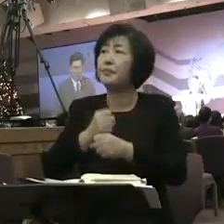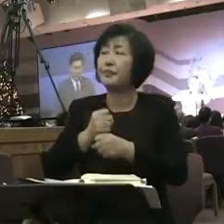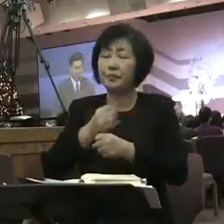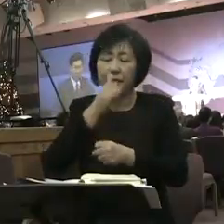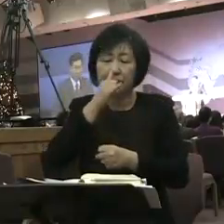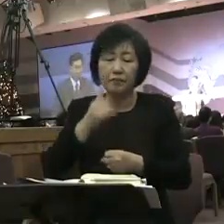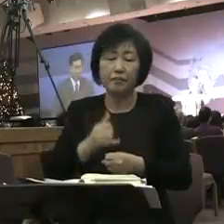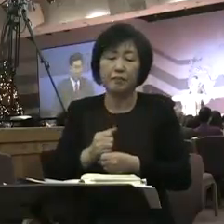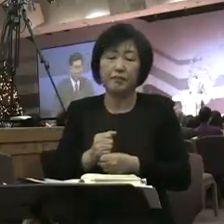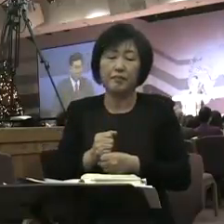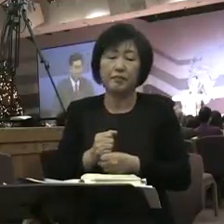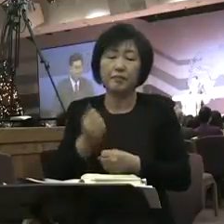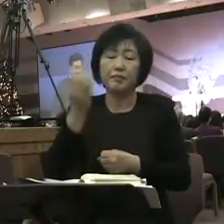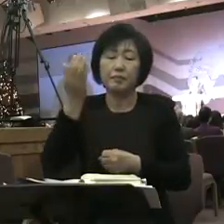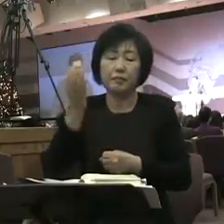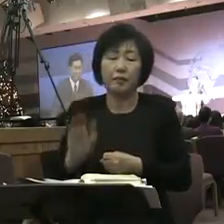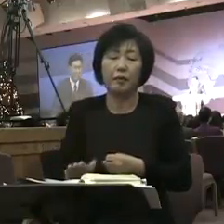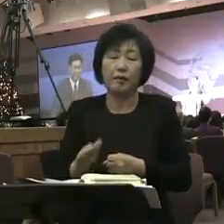그러나